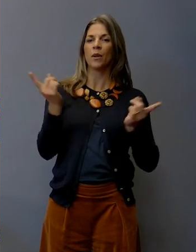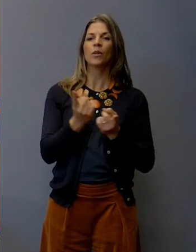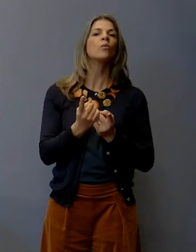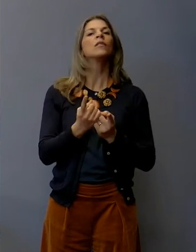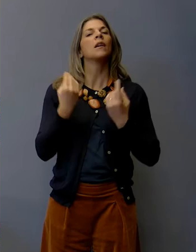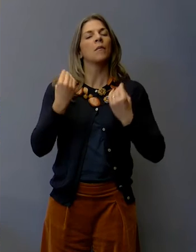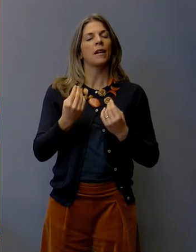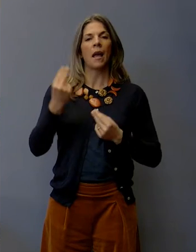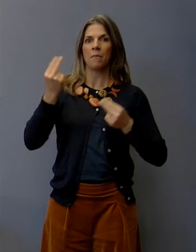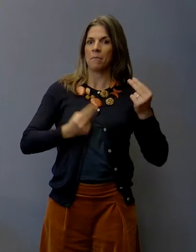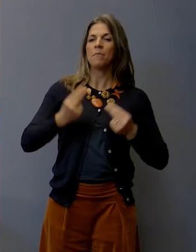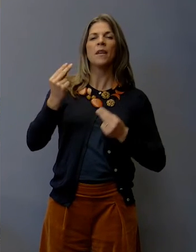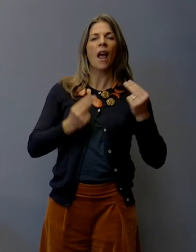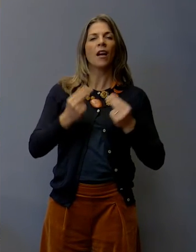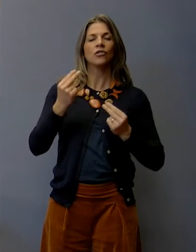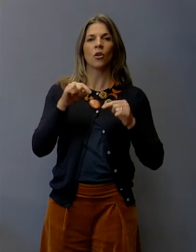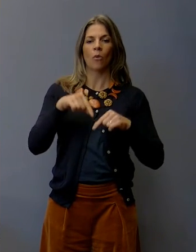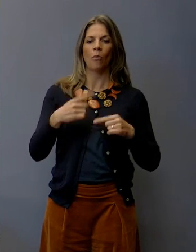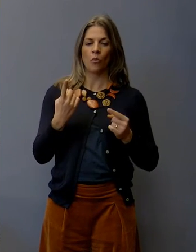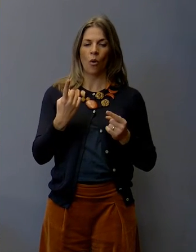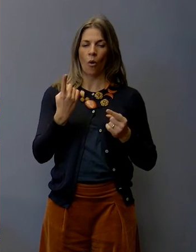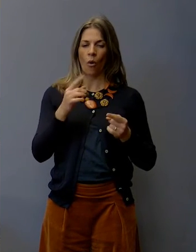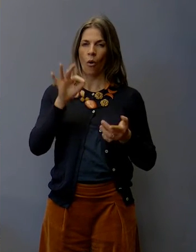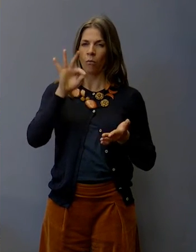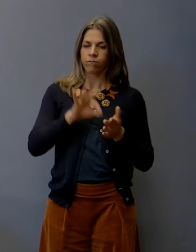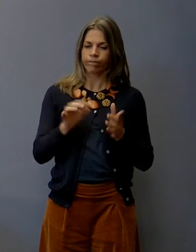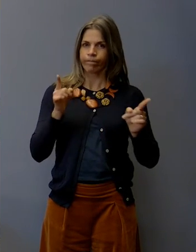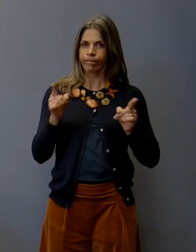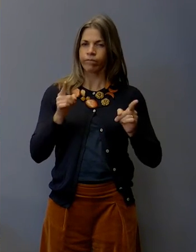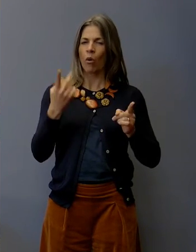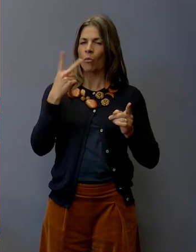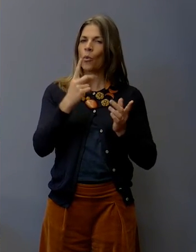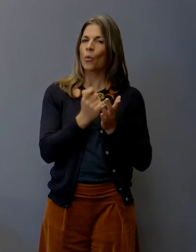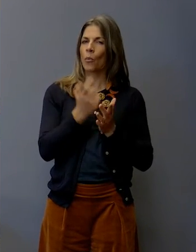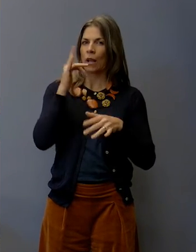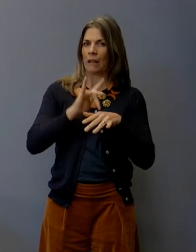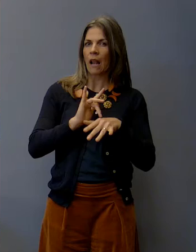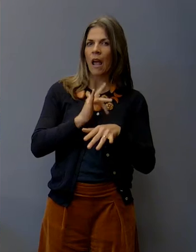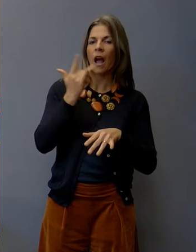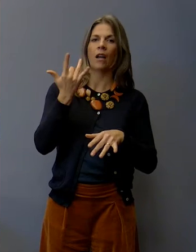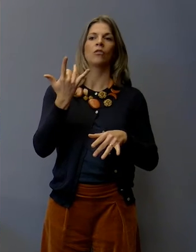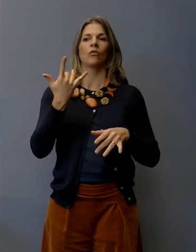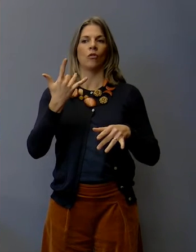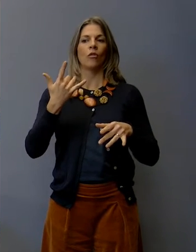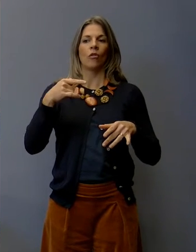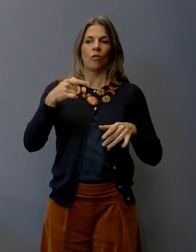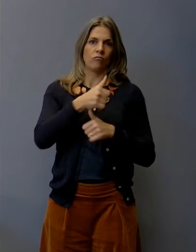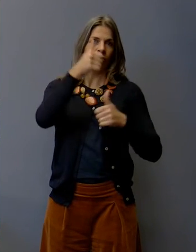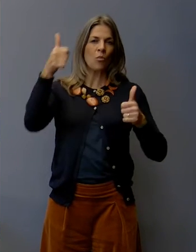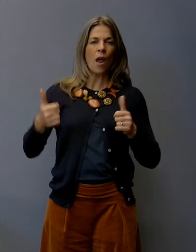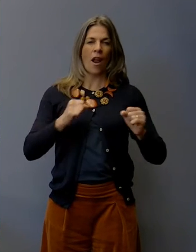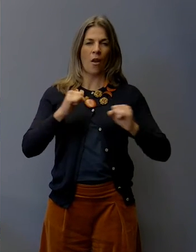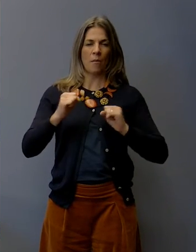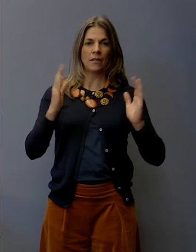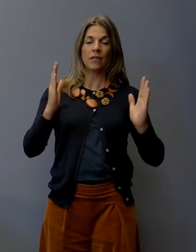per un'amministrazione dove ciò che contano naturalmente sono la concretezza e dei numeri dei capitali e